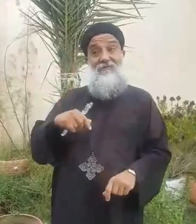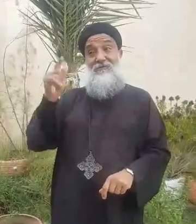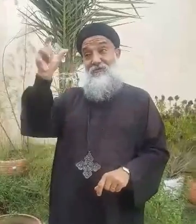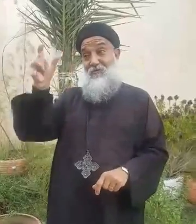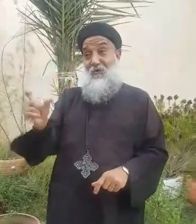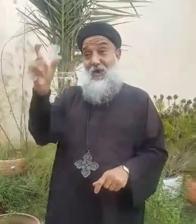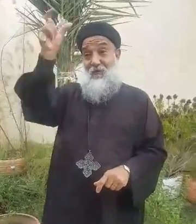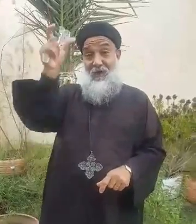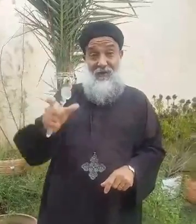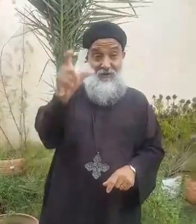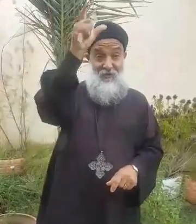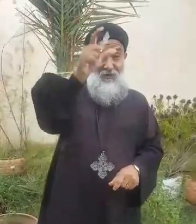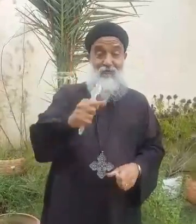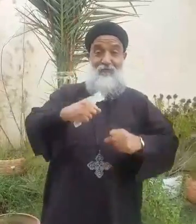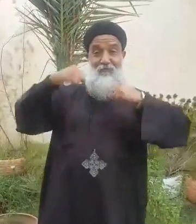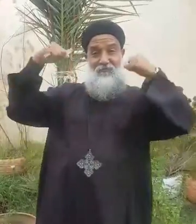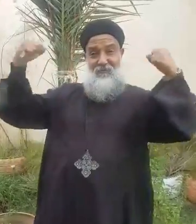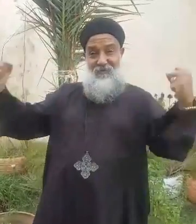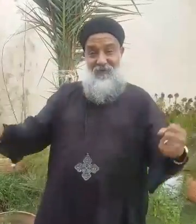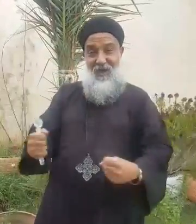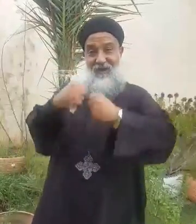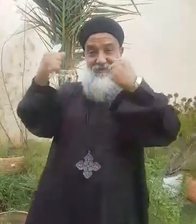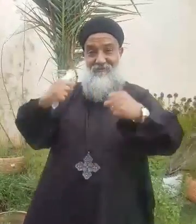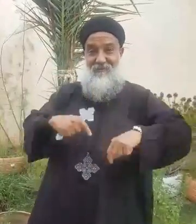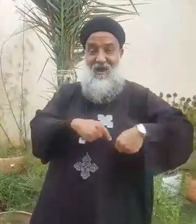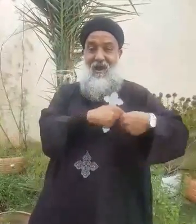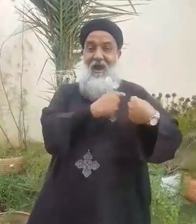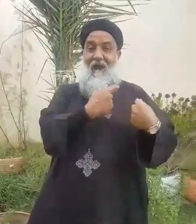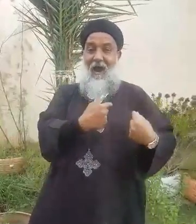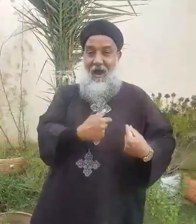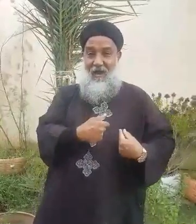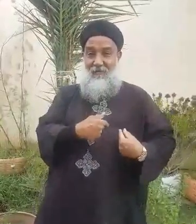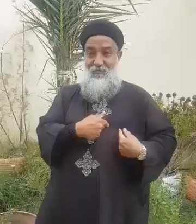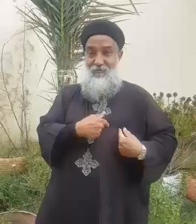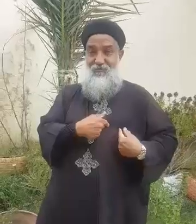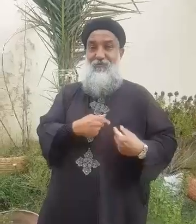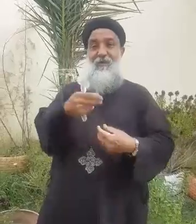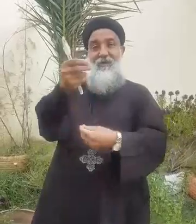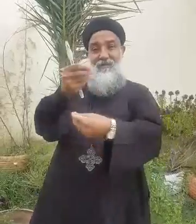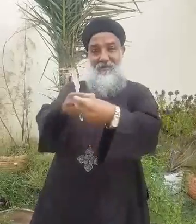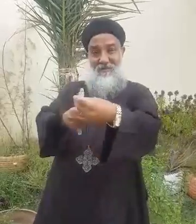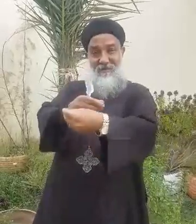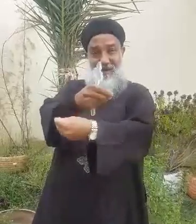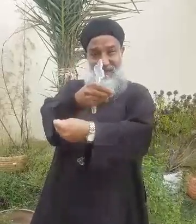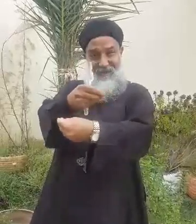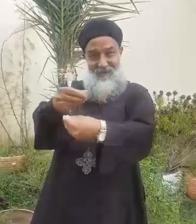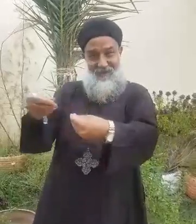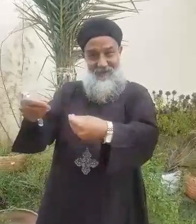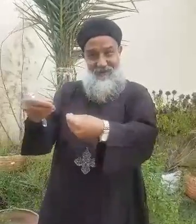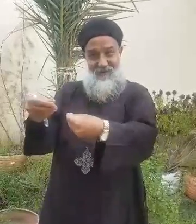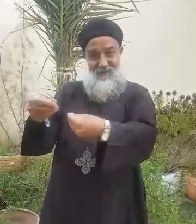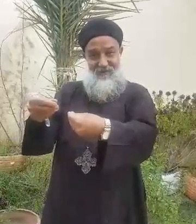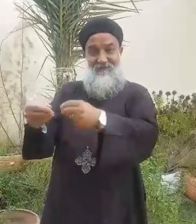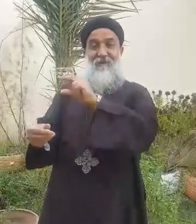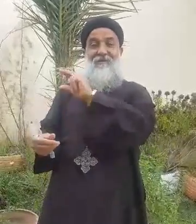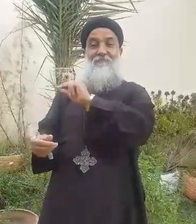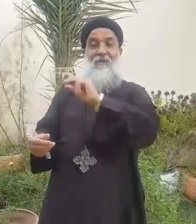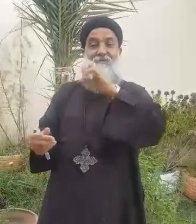عايزين كل واحد لوحده يجهز قلبه هديه زي